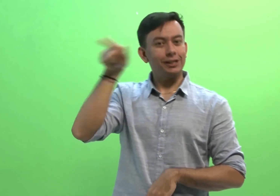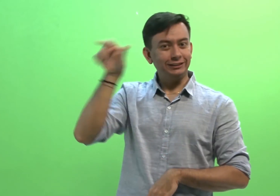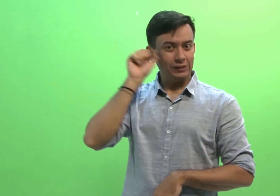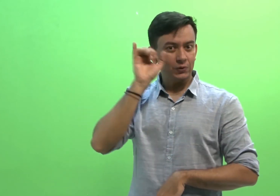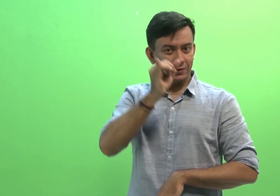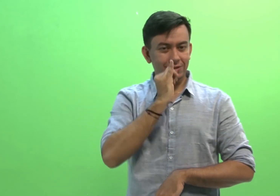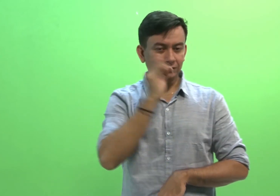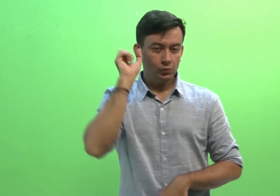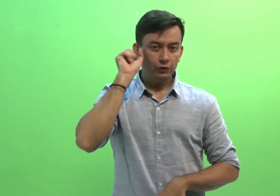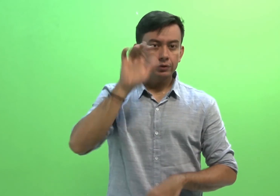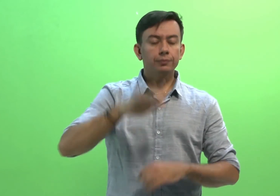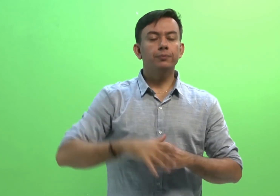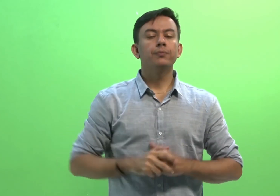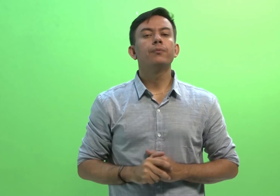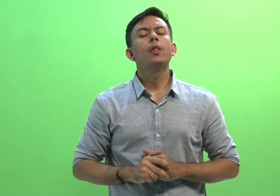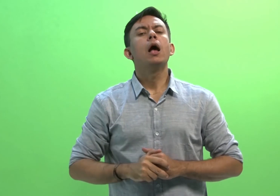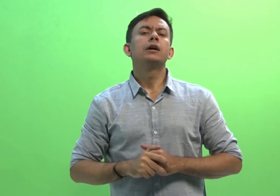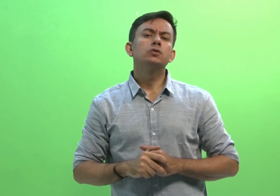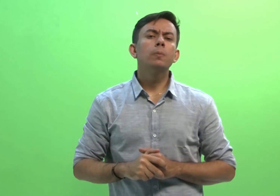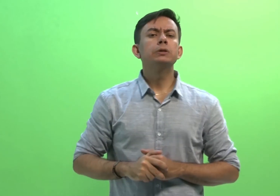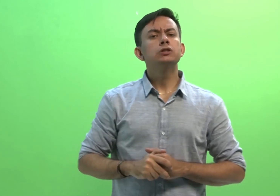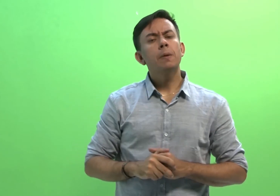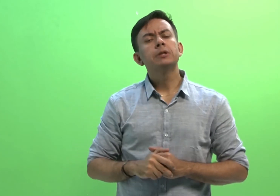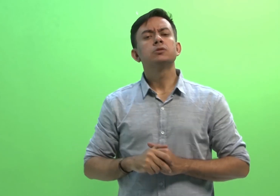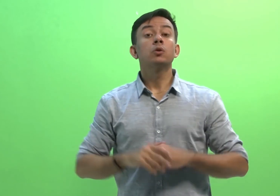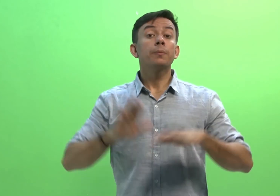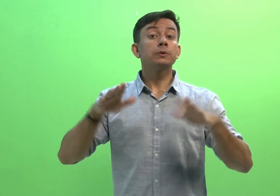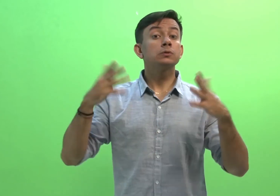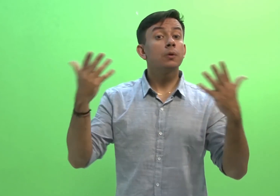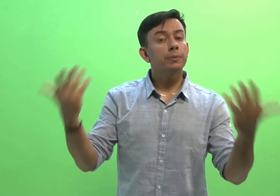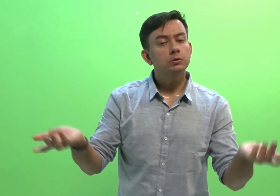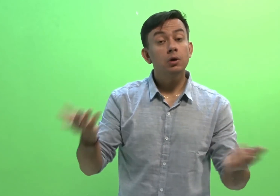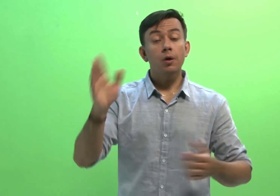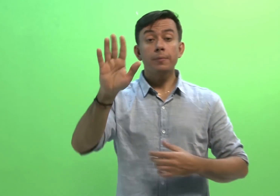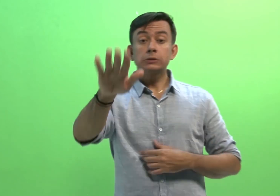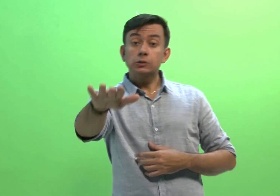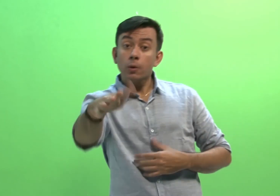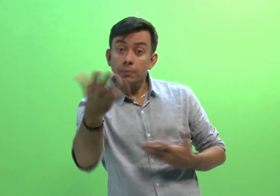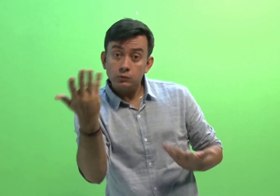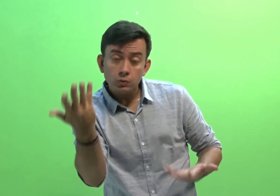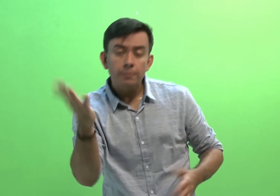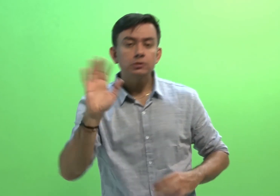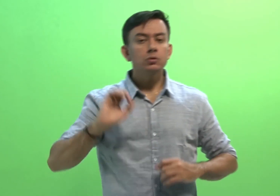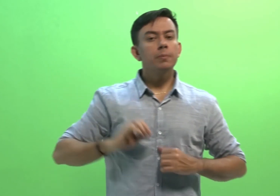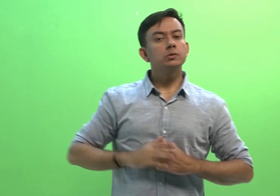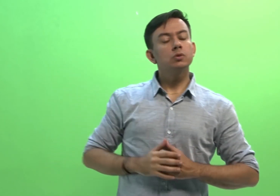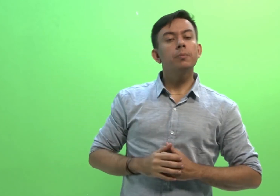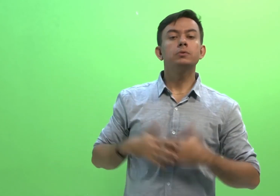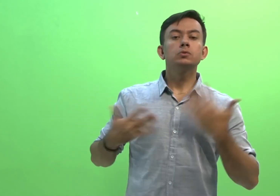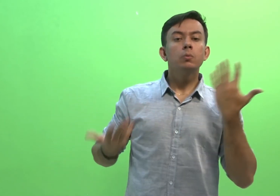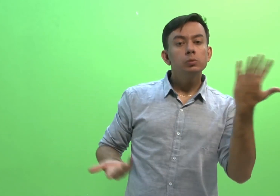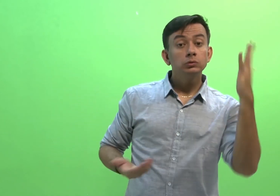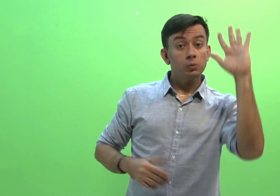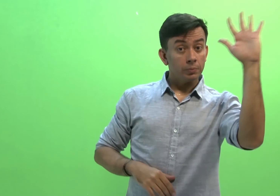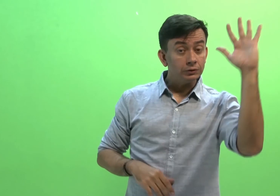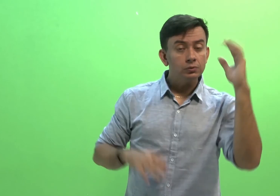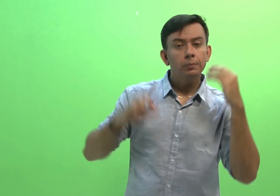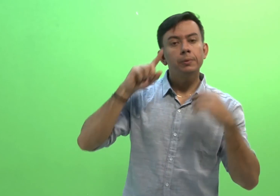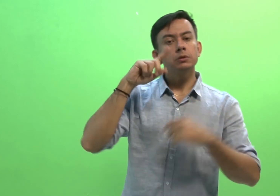ouvintes, quando eles estão conversando, estão falando, gesticulando, e vão usar uma mão,